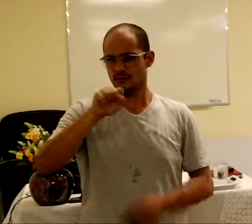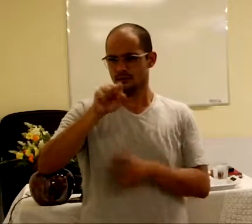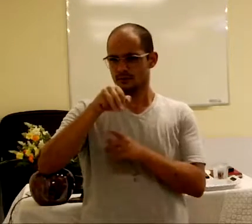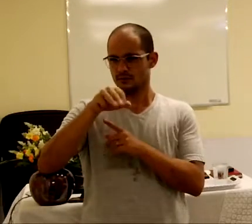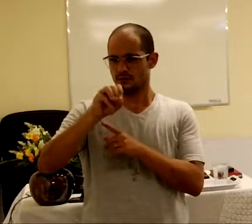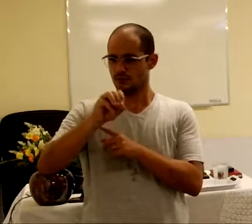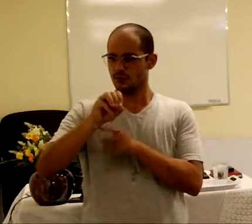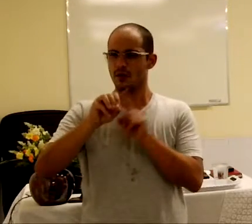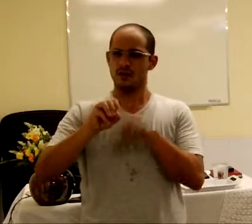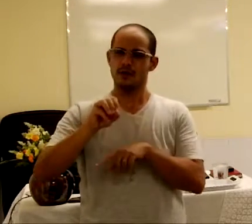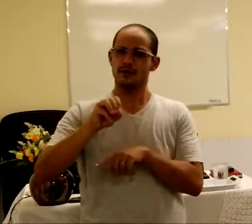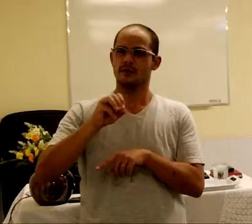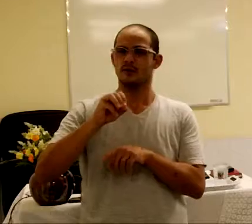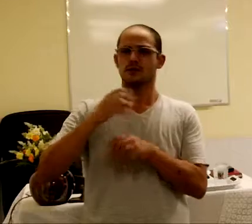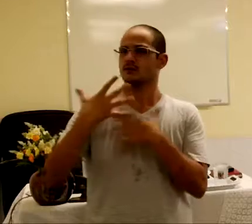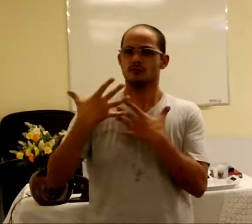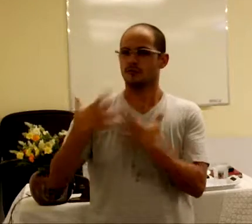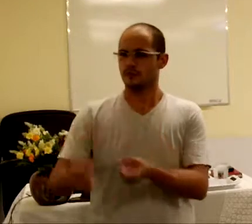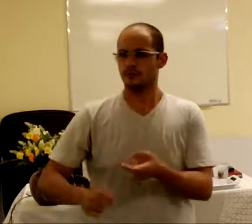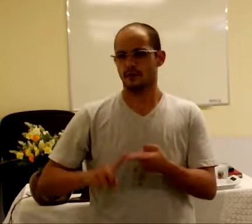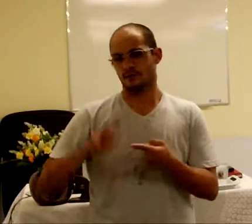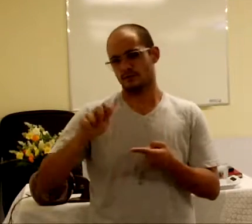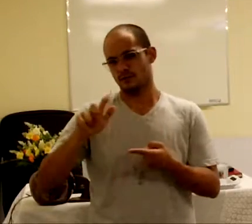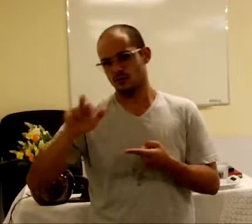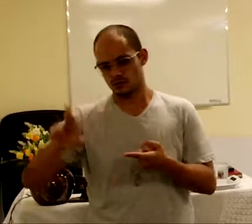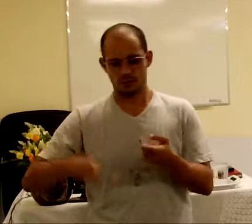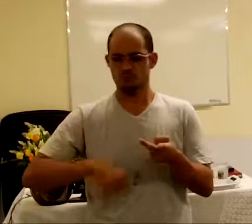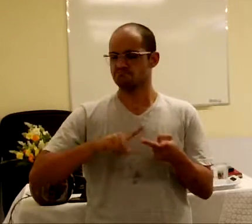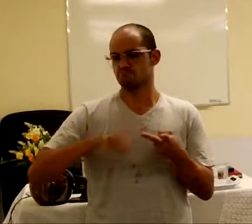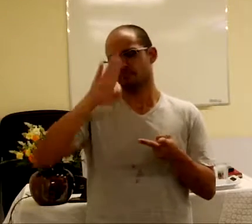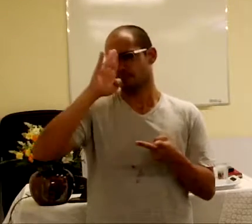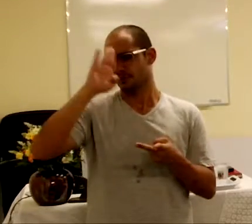Dos valores, dos princípios, da racionalidade, de tudo. É o niilismo.